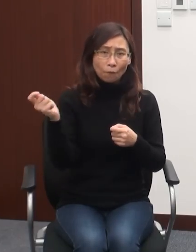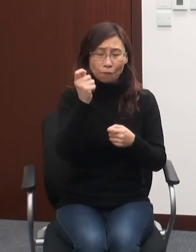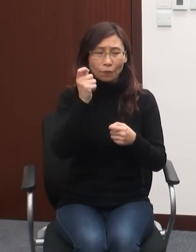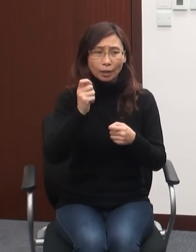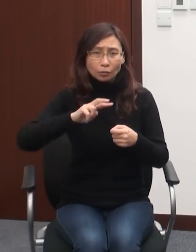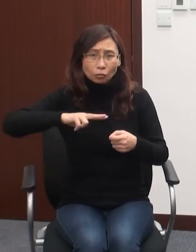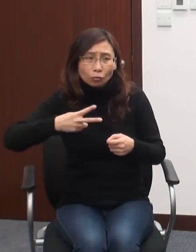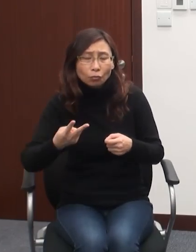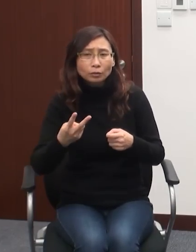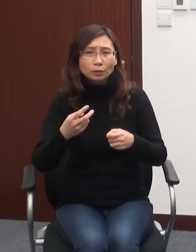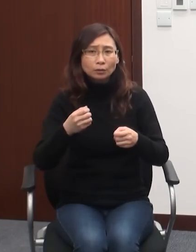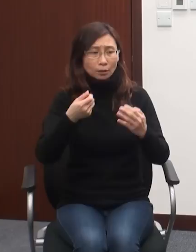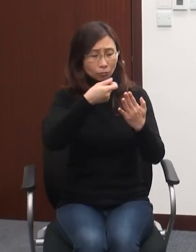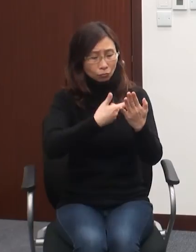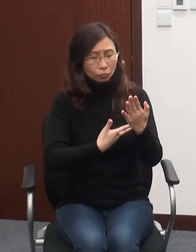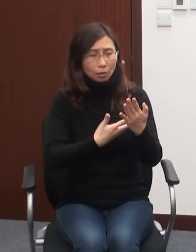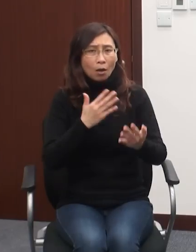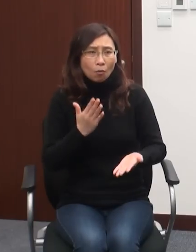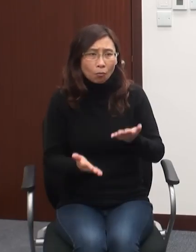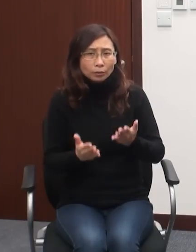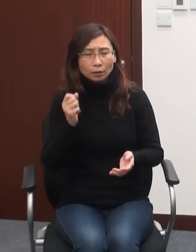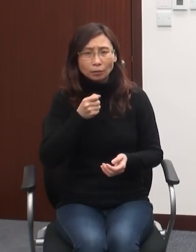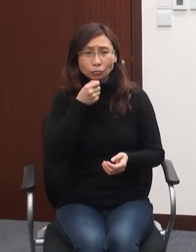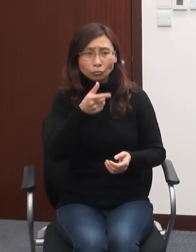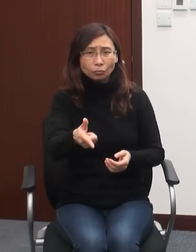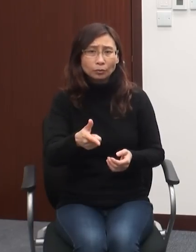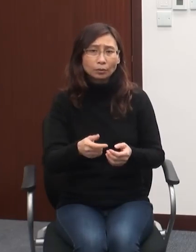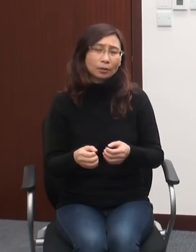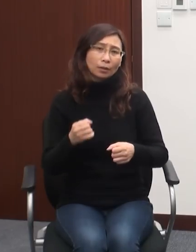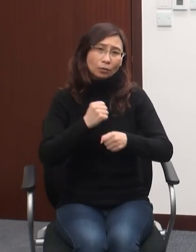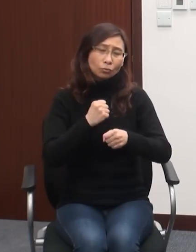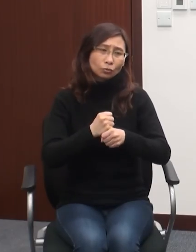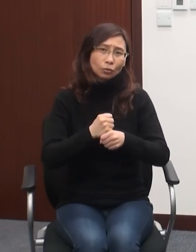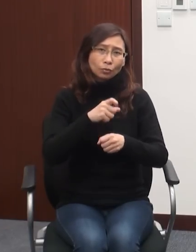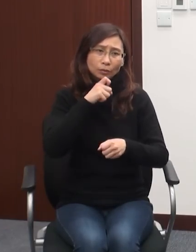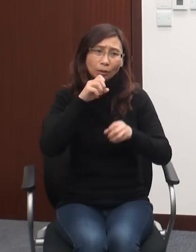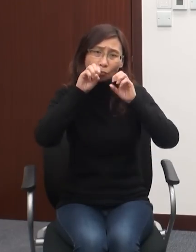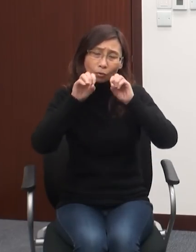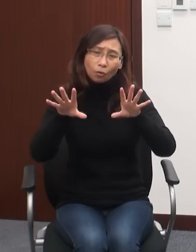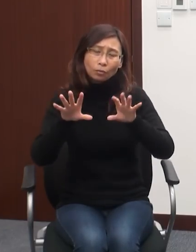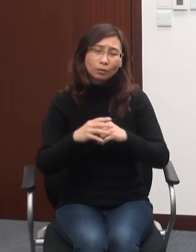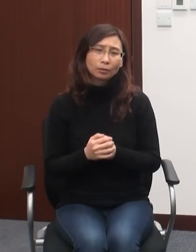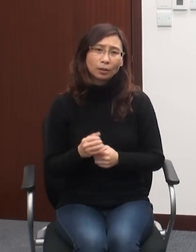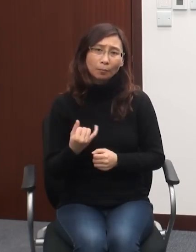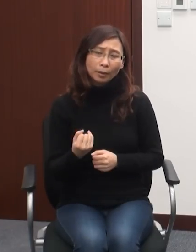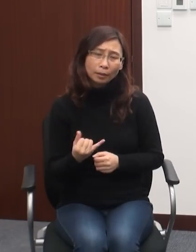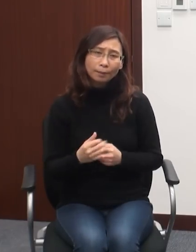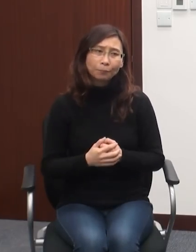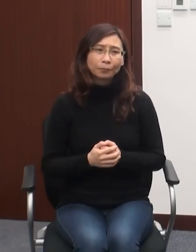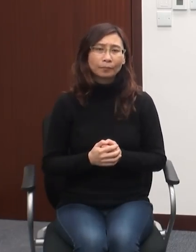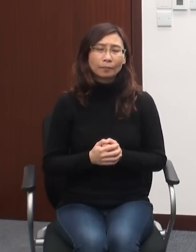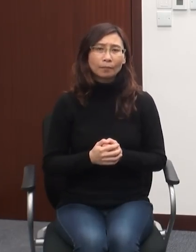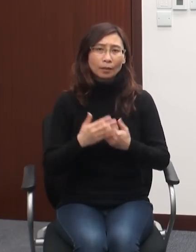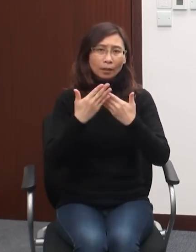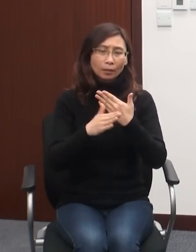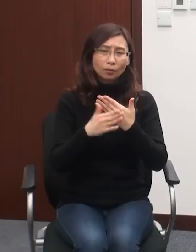性改革都要討論出嚟。因為曾俊華已經好明顯話俾大家聽，你以前講嘅嘢完全都係錯嘅，我最啱。咁另外一個